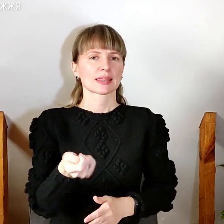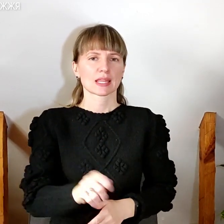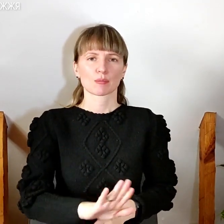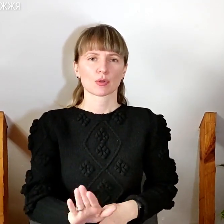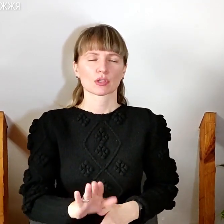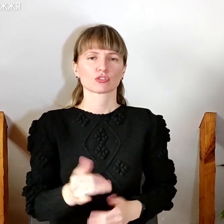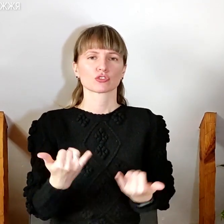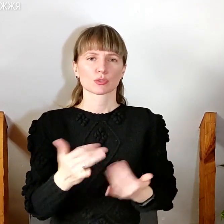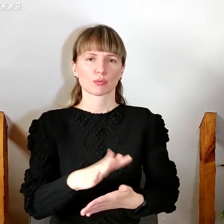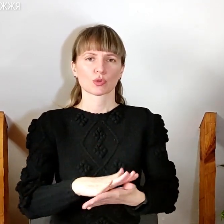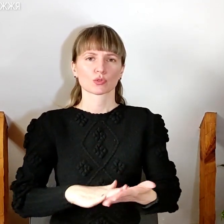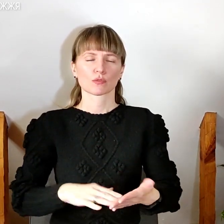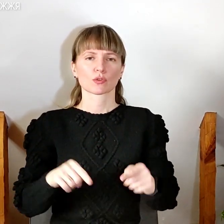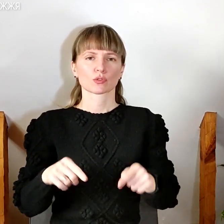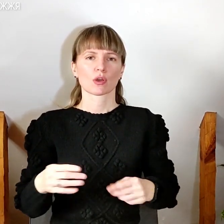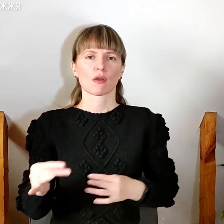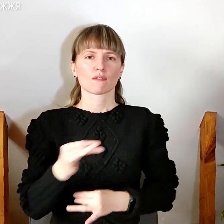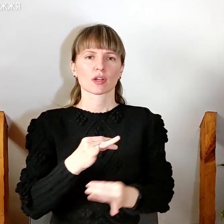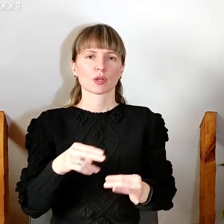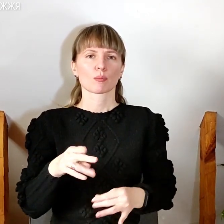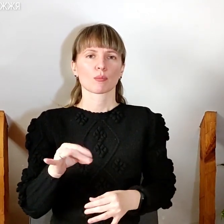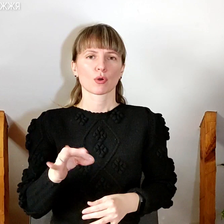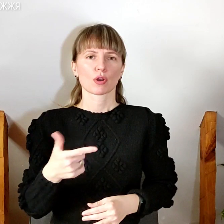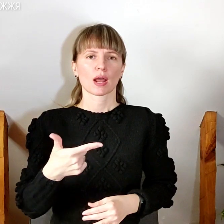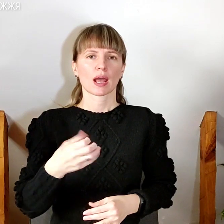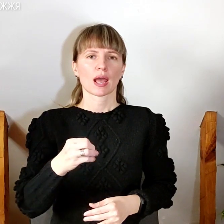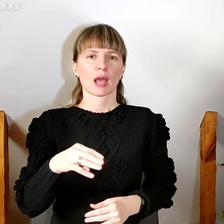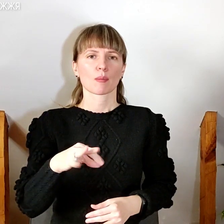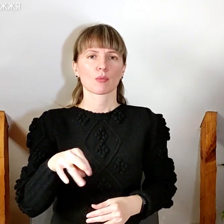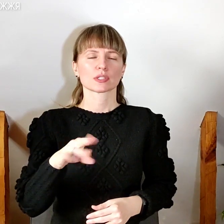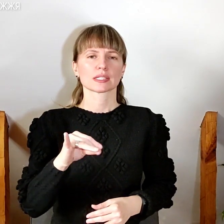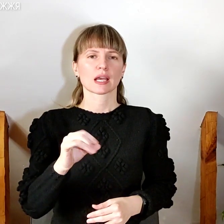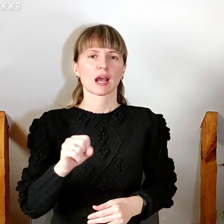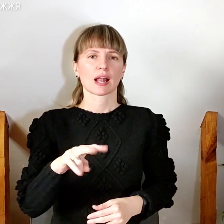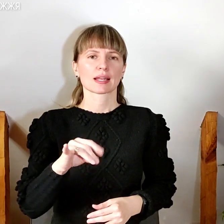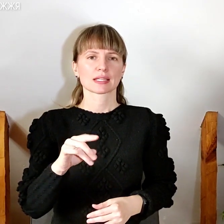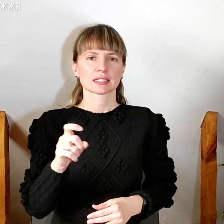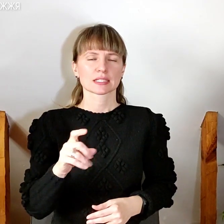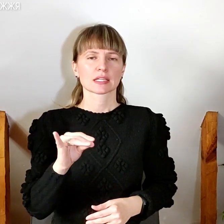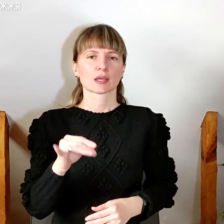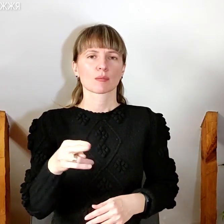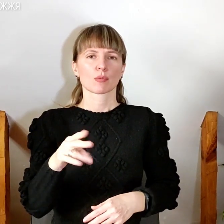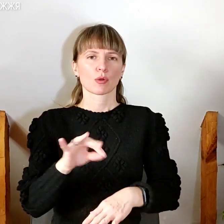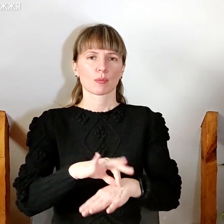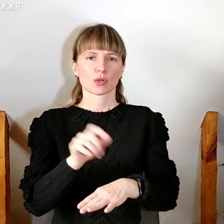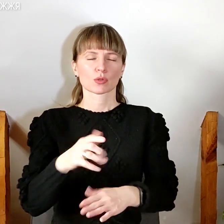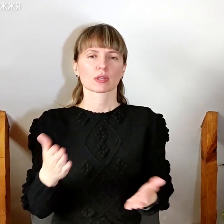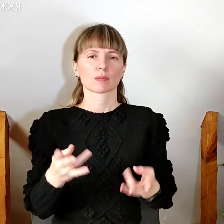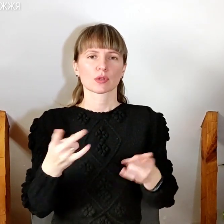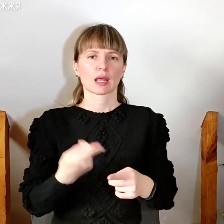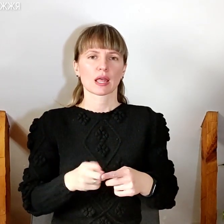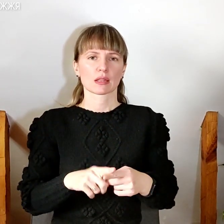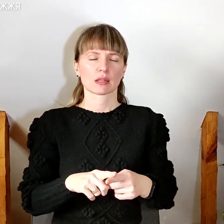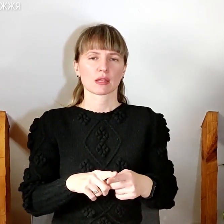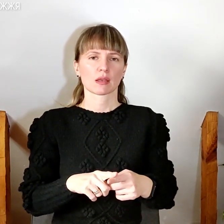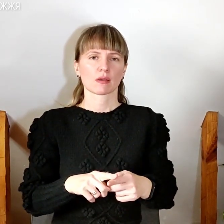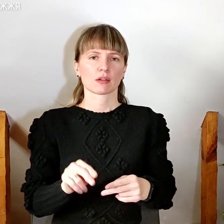за мить ми продовжимо в студії говорити про гемодіаліз і про пацієнтів, які потребують цієї процедури, як її, власне, можуть отримати.